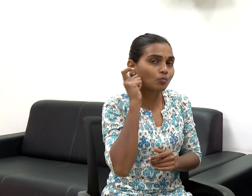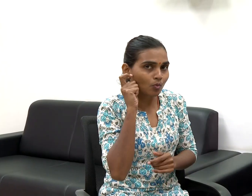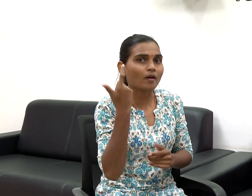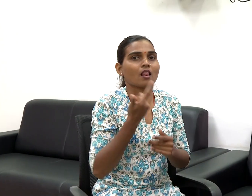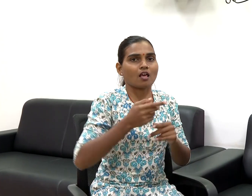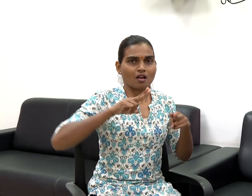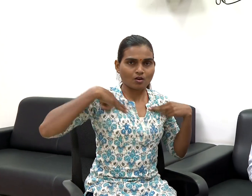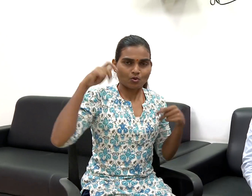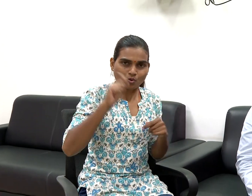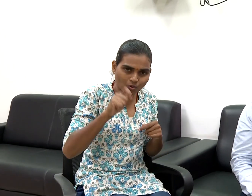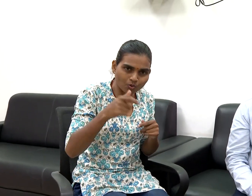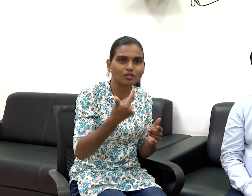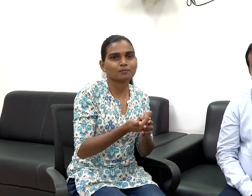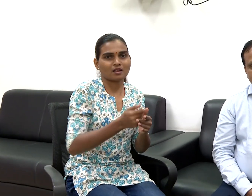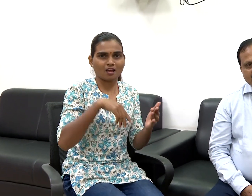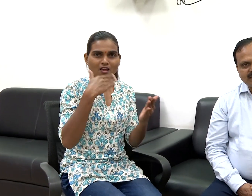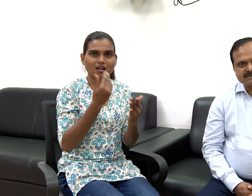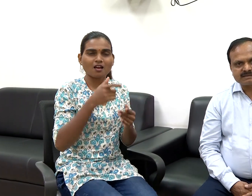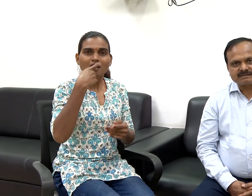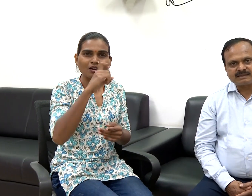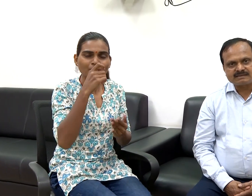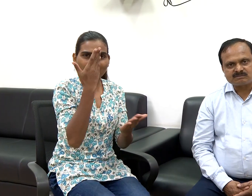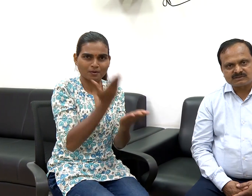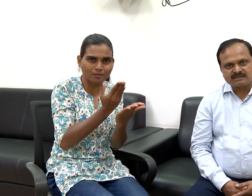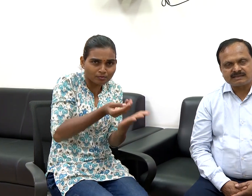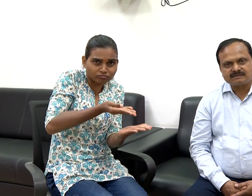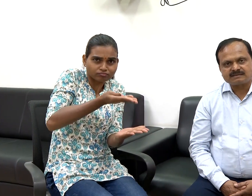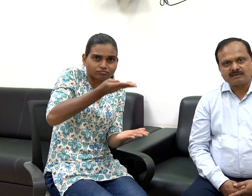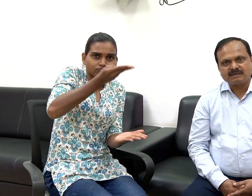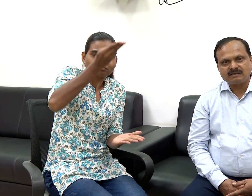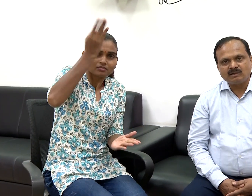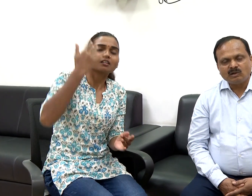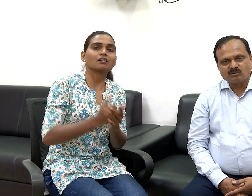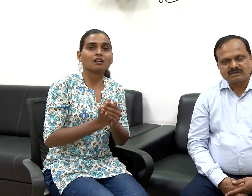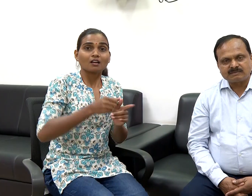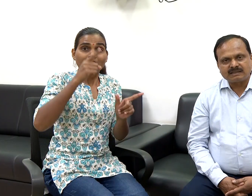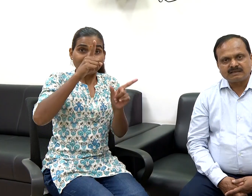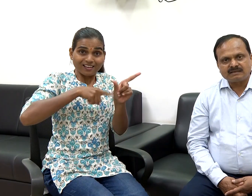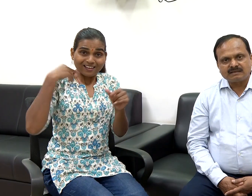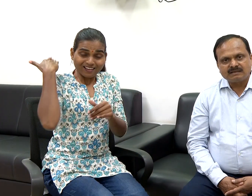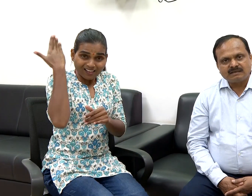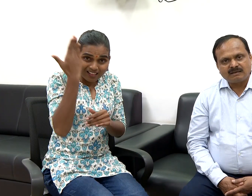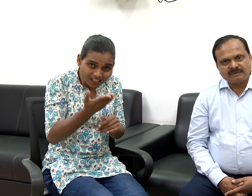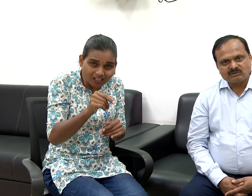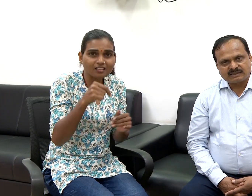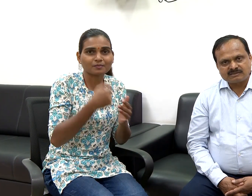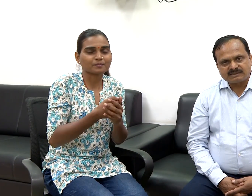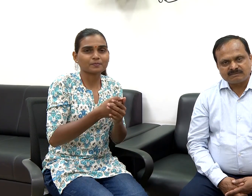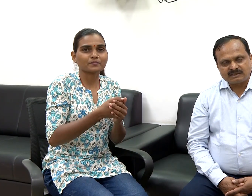संख्या बढ़ती गई। तो एवरेज 70-80 केस मुश्किल से आते थे साल में, उसके बदले हमने जो 21 में जब मैंने ज्वाइन